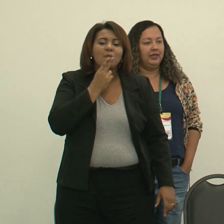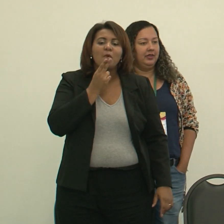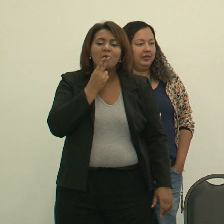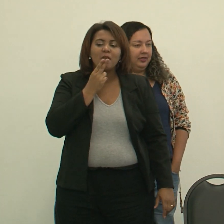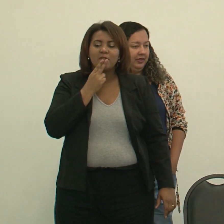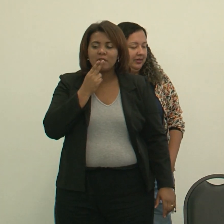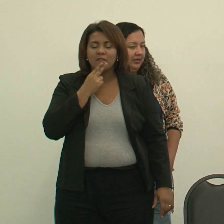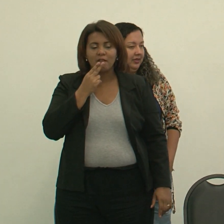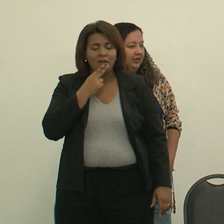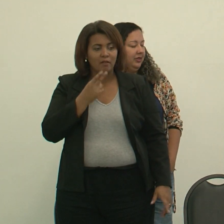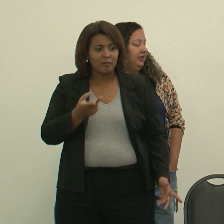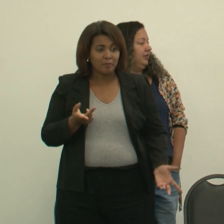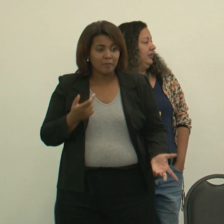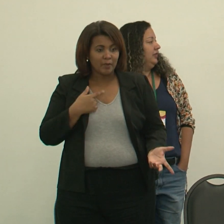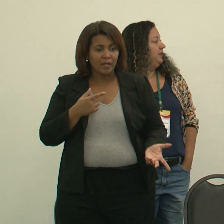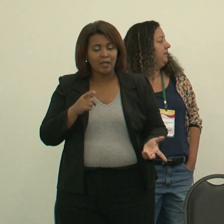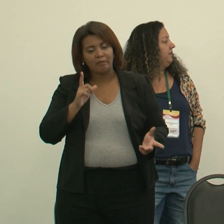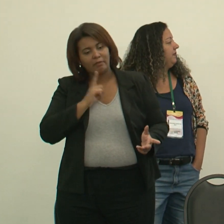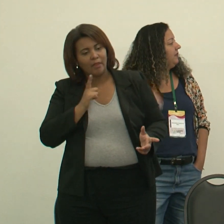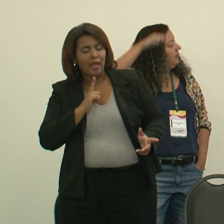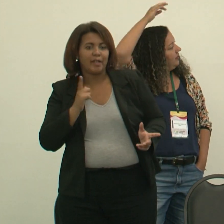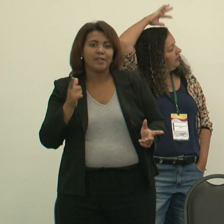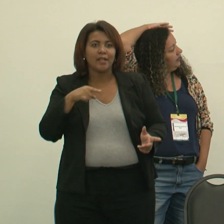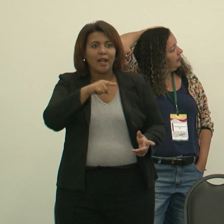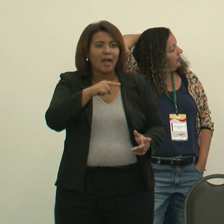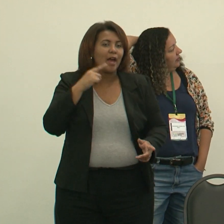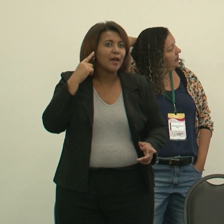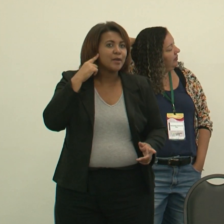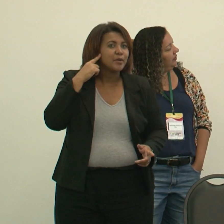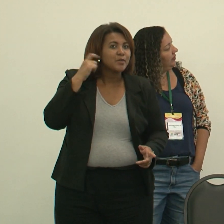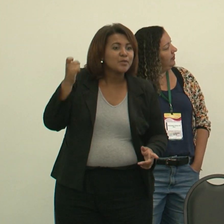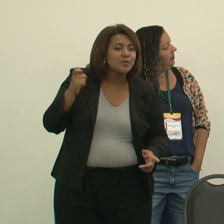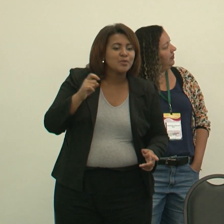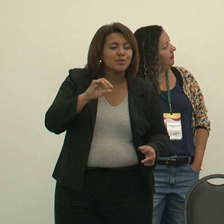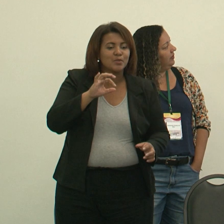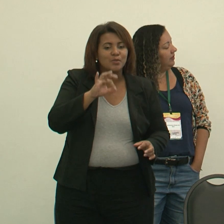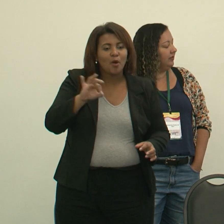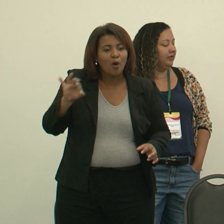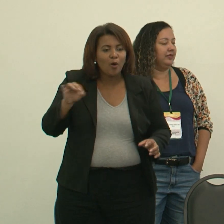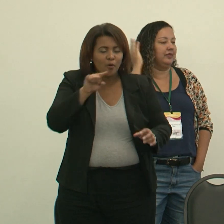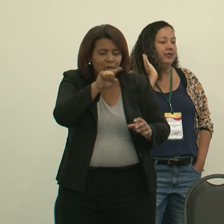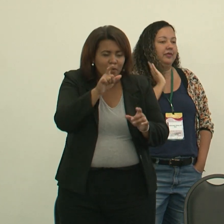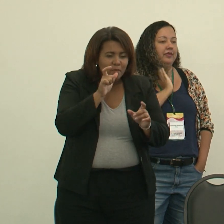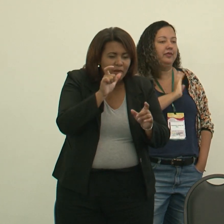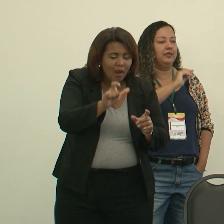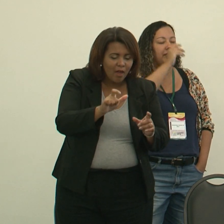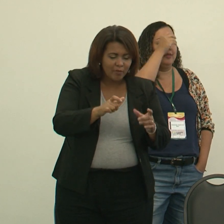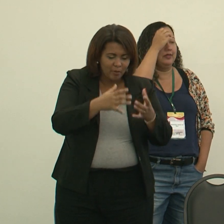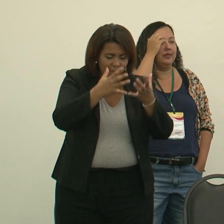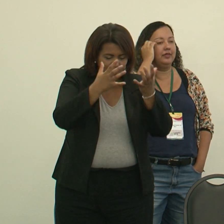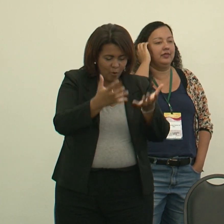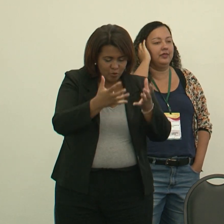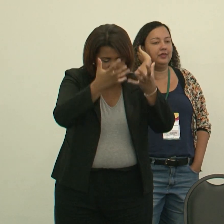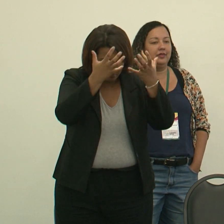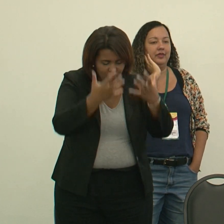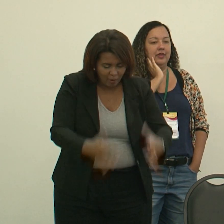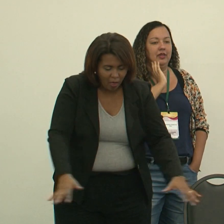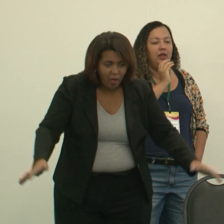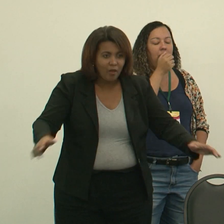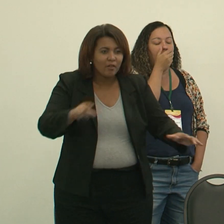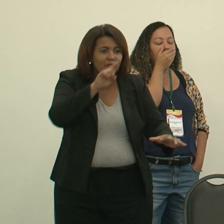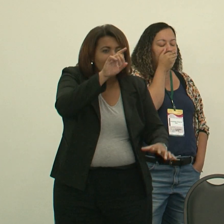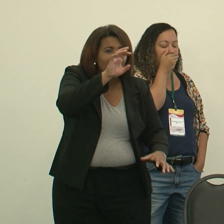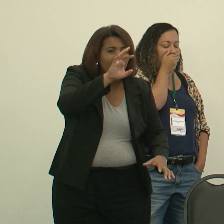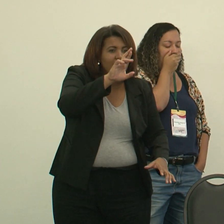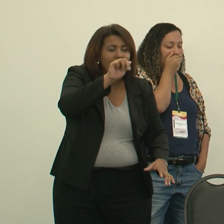tem a onomatopeia, que é som. Né? Aí a coisa, né? O pote cai, aí tem o som do crash, o